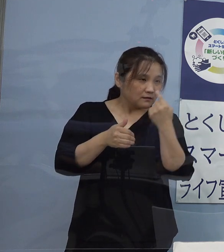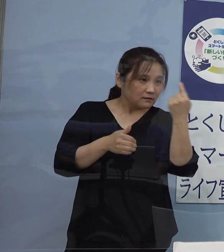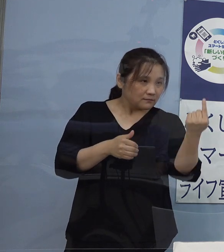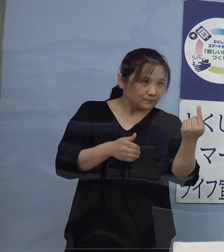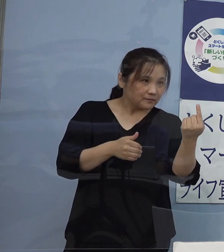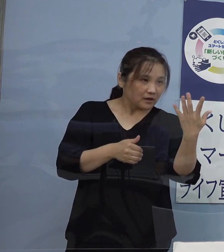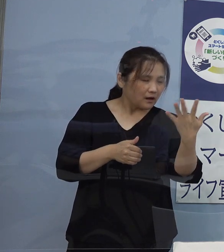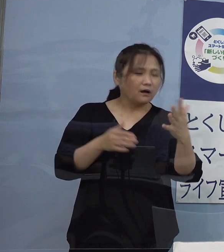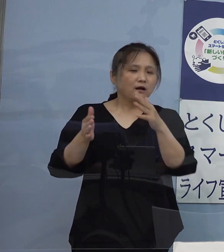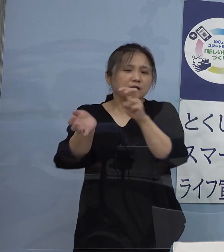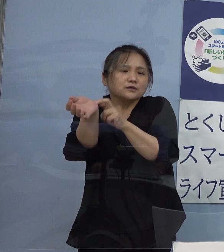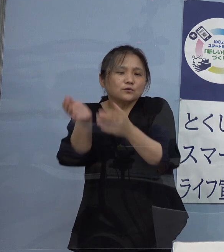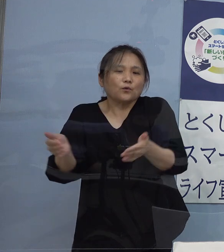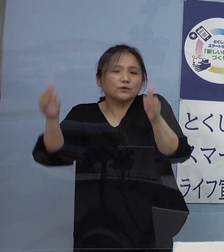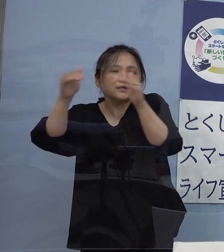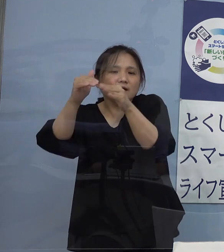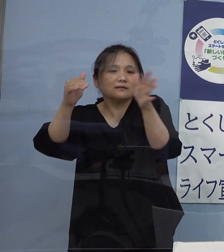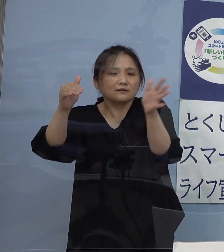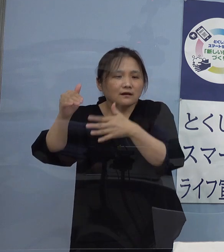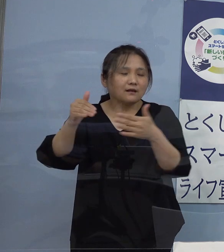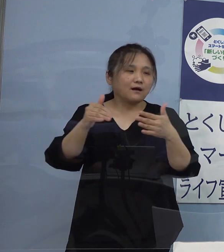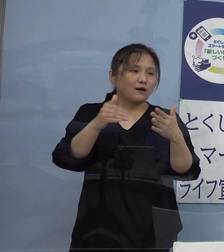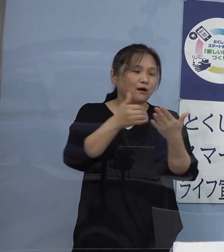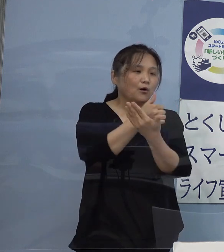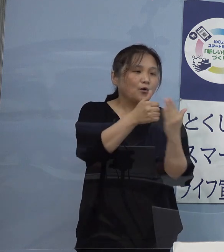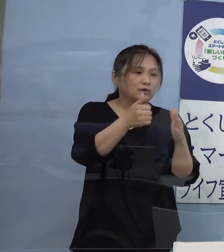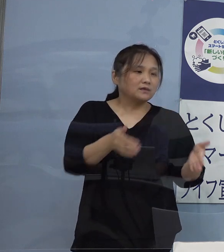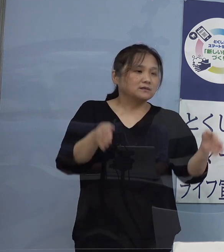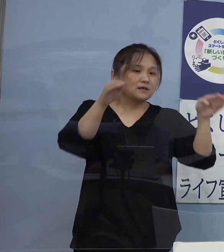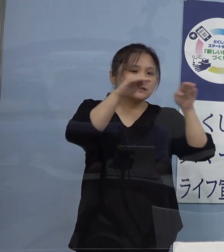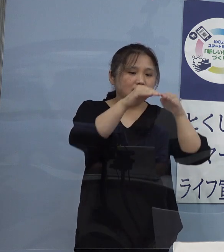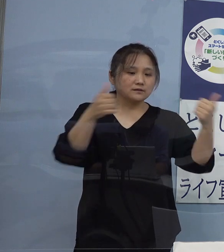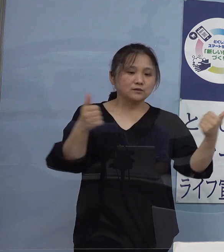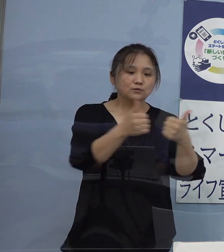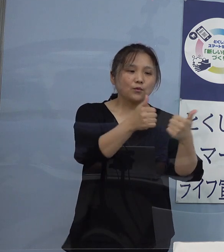保健所の方に相談があって、それでということです。